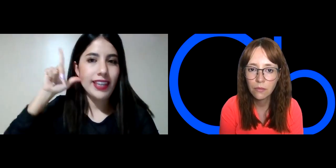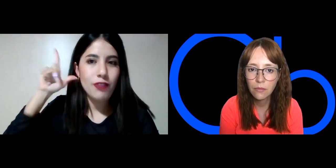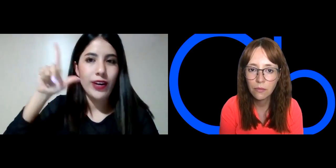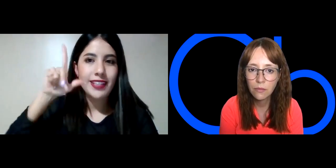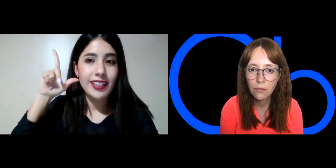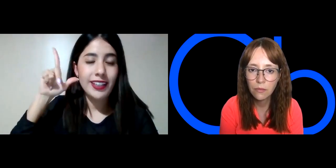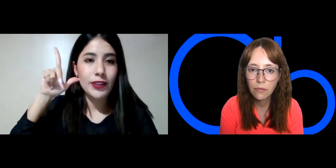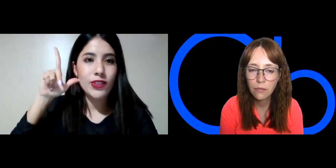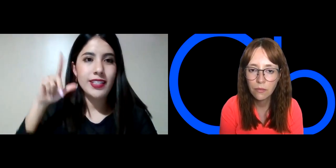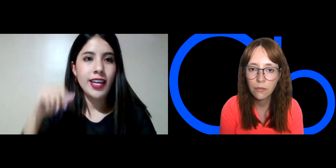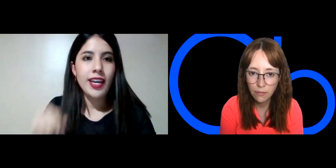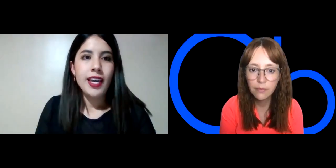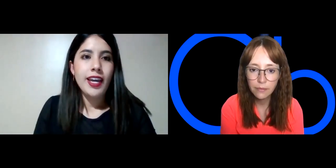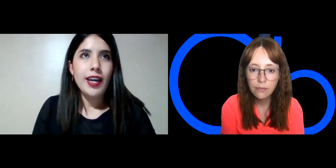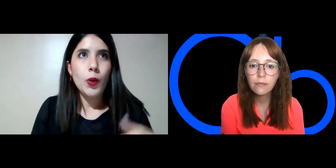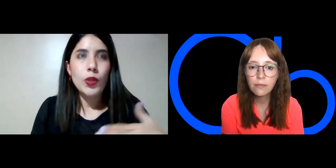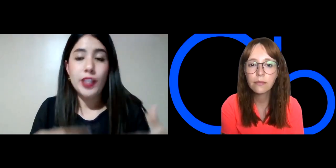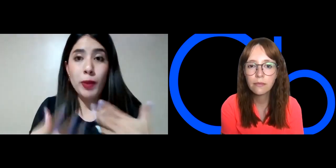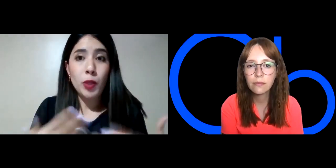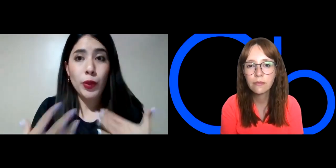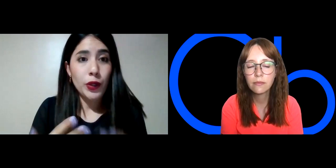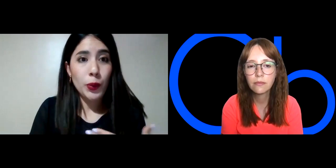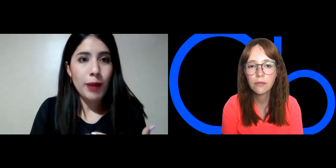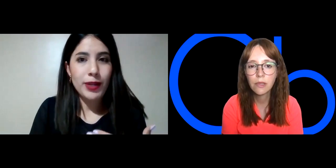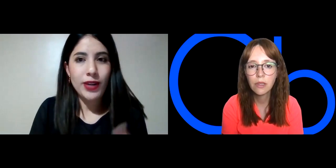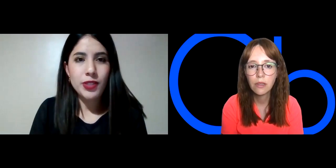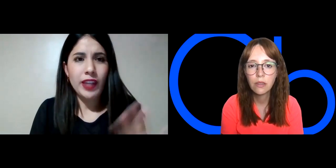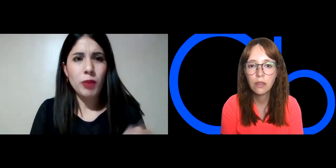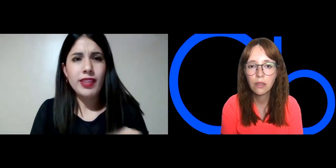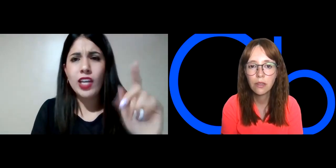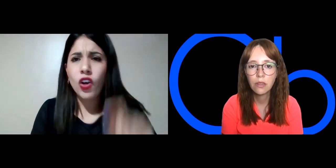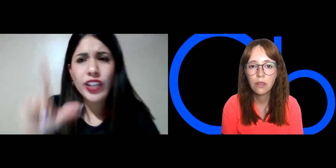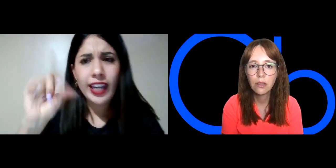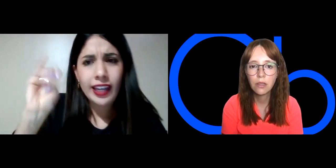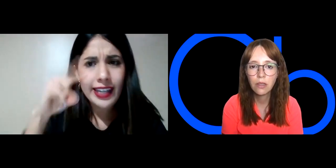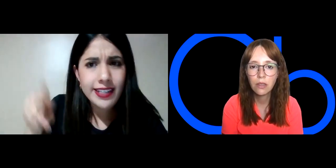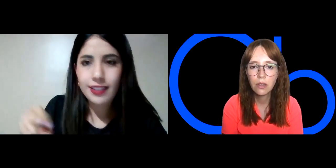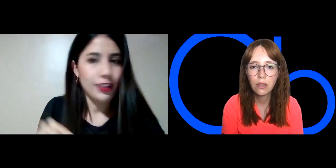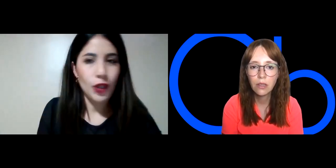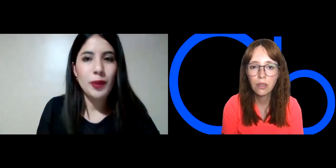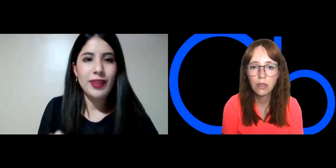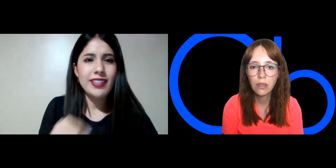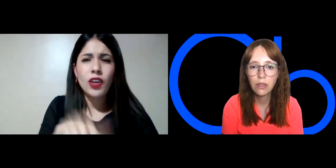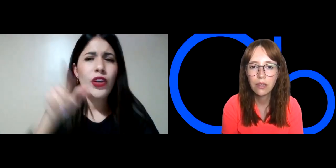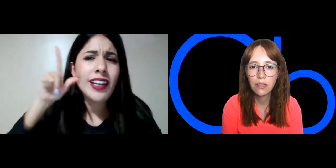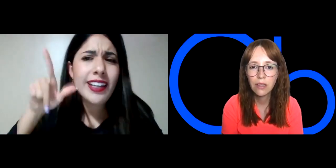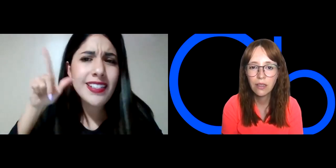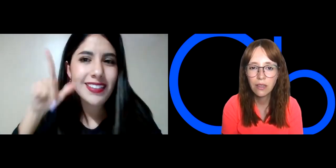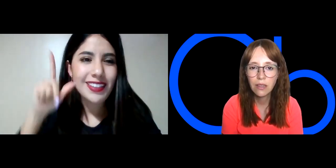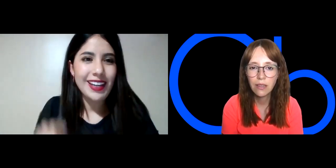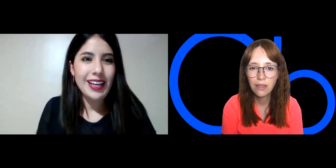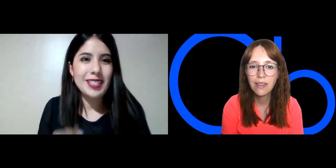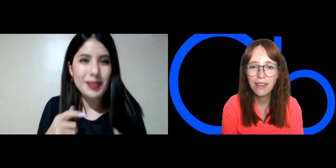mi seña fuera así. Entonces, si yo me comunico con una persona sorda, no me dicen, oye, Liz, no, me dicen, oye,